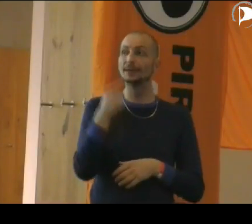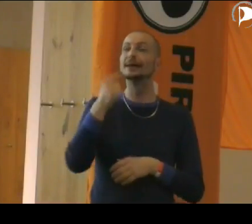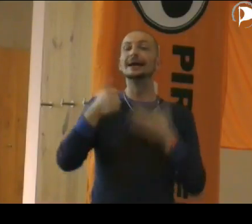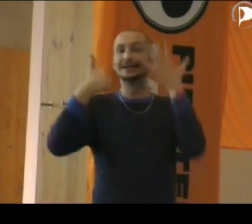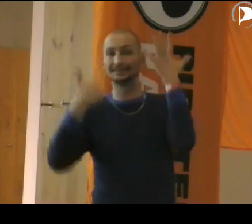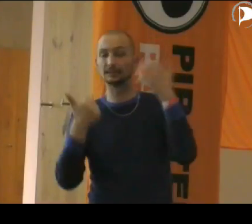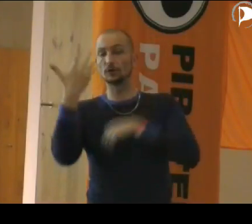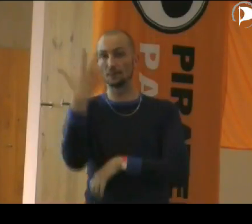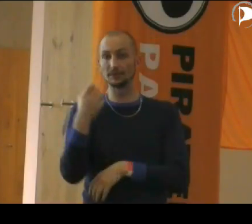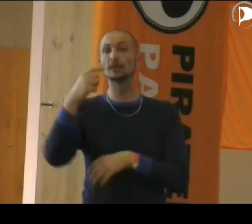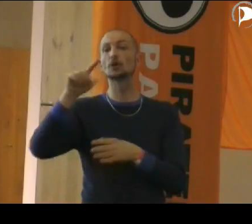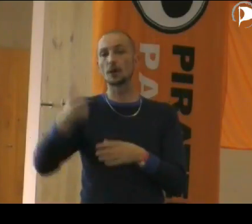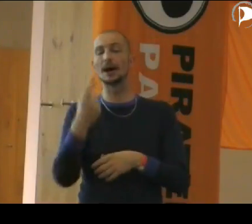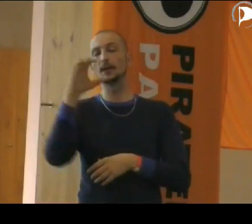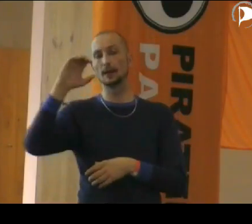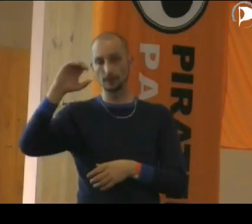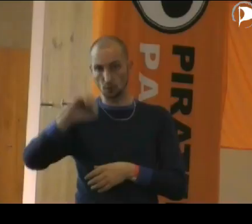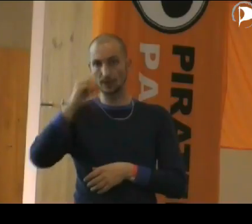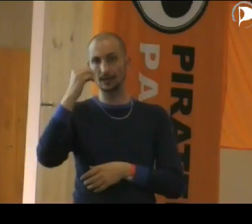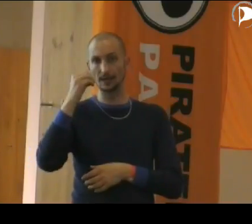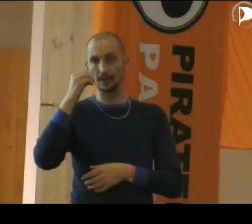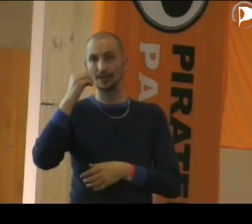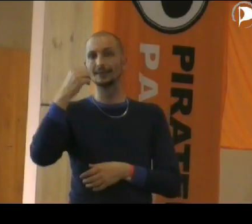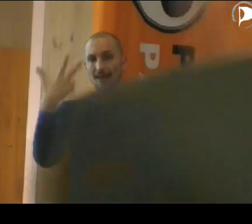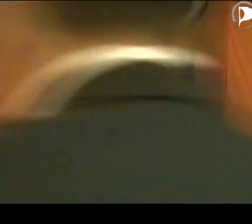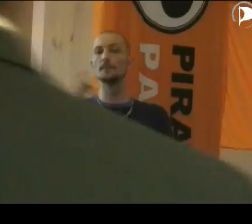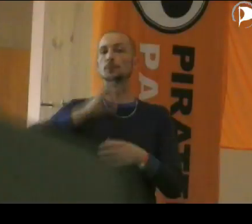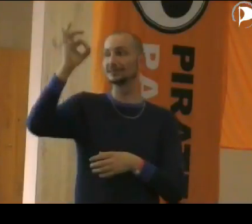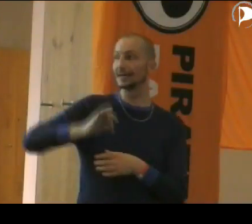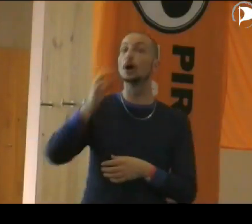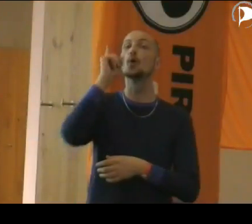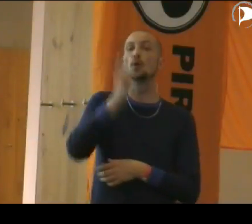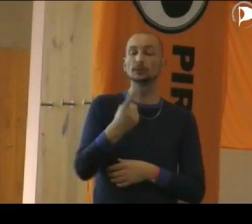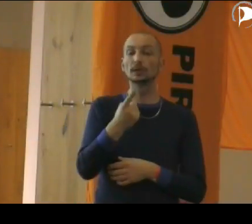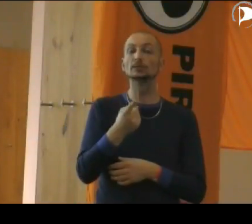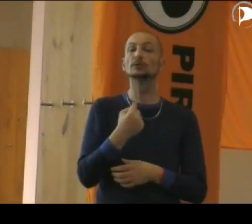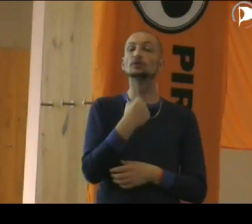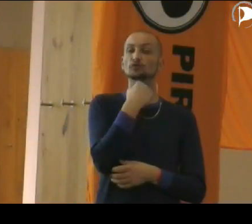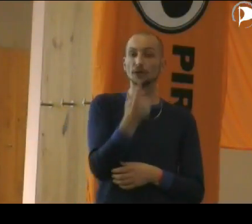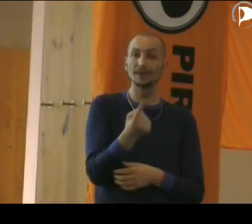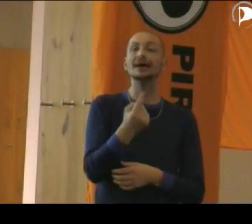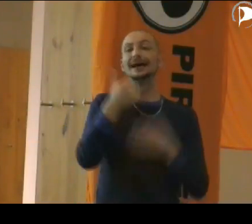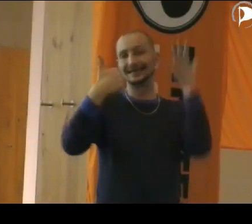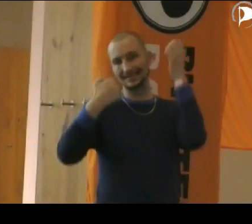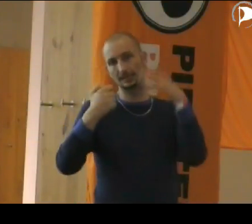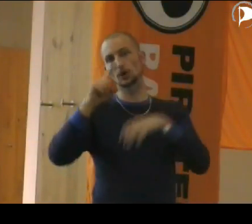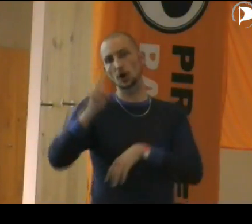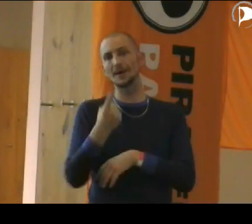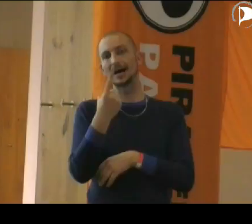prozent für gute haut 100 stimmen das sind 60,2 prozent abgegeben